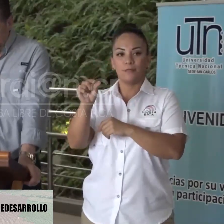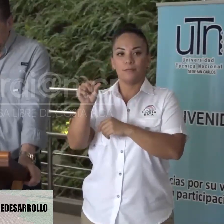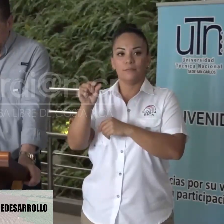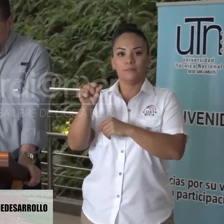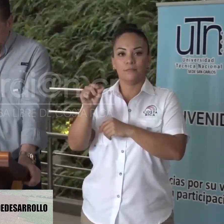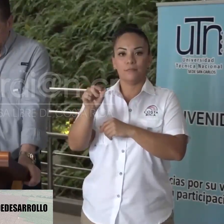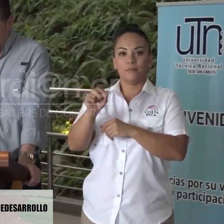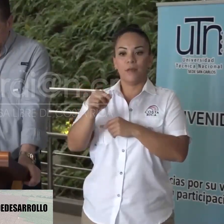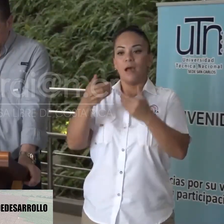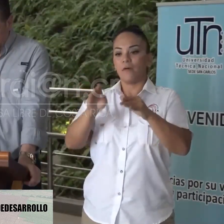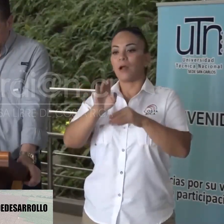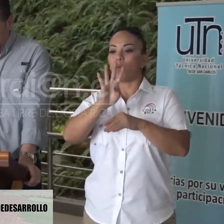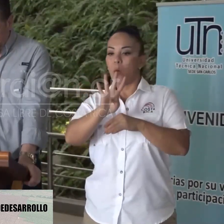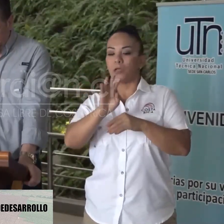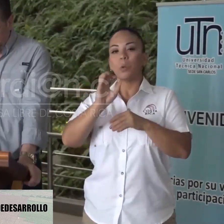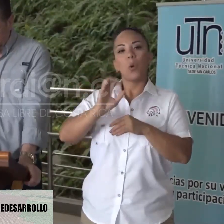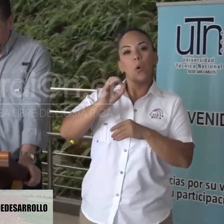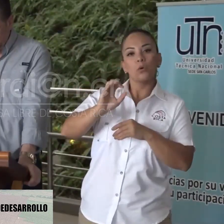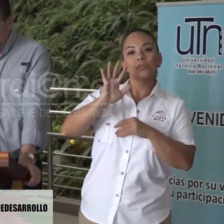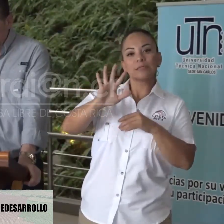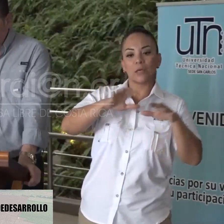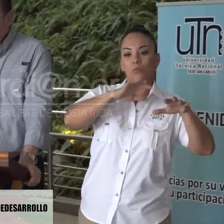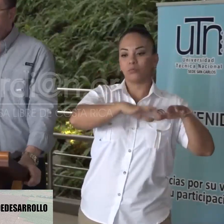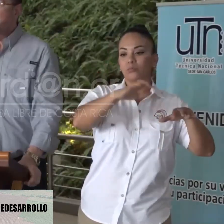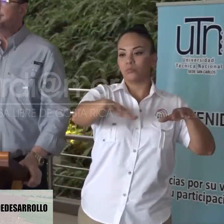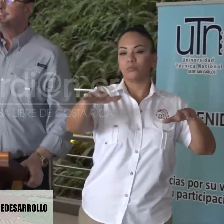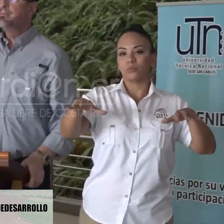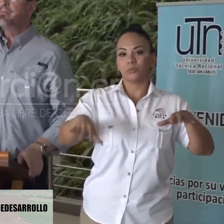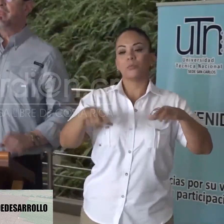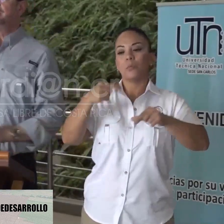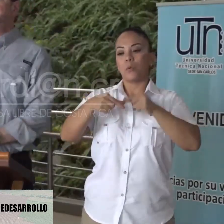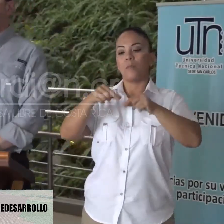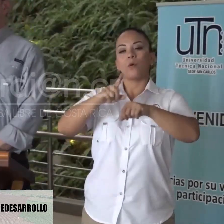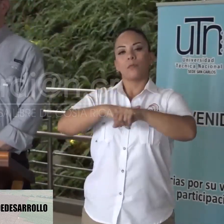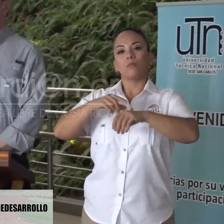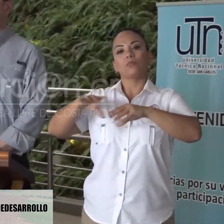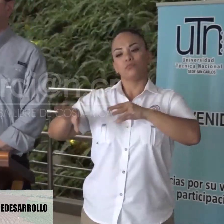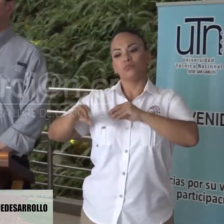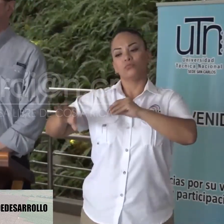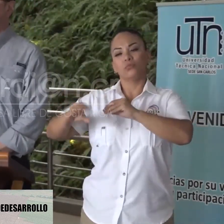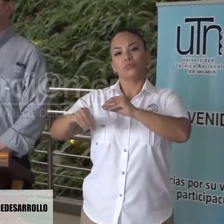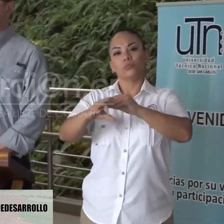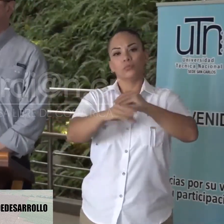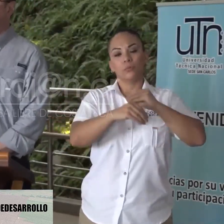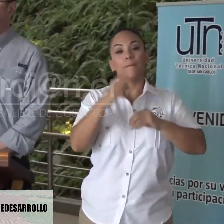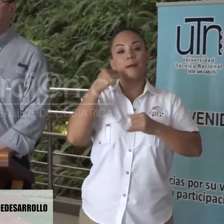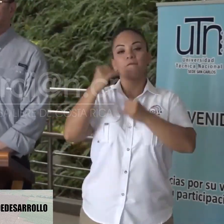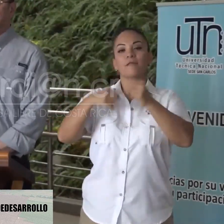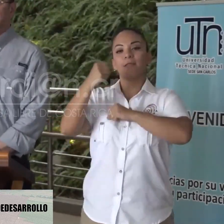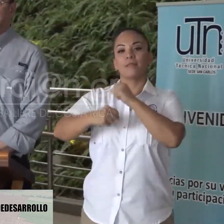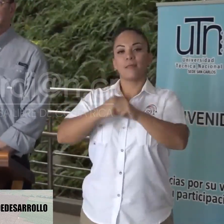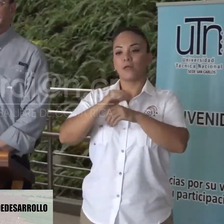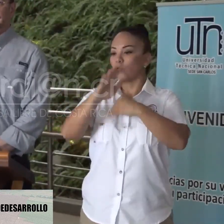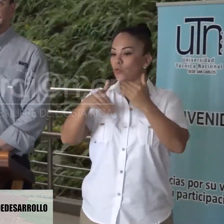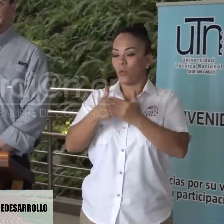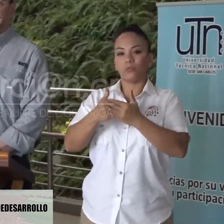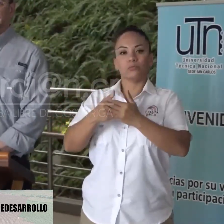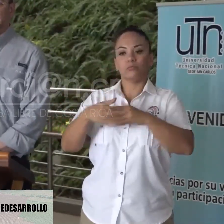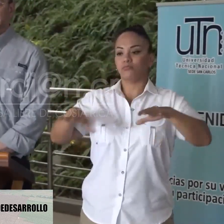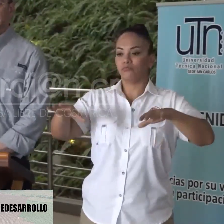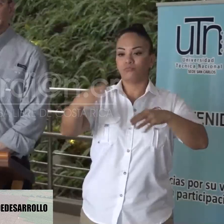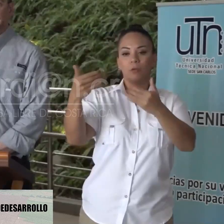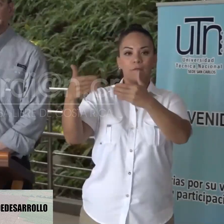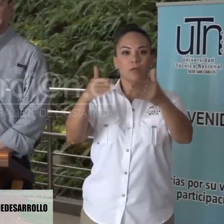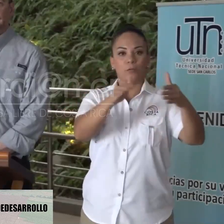5 estaciones y que venga agregando estaciones conforme va pasando el tiempo, de manera que a final de año esté todo abierto.